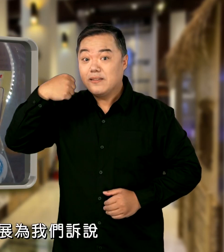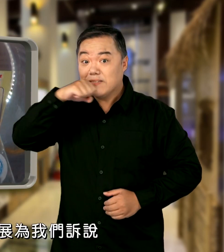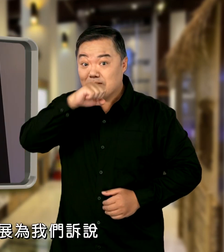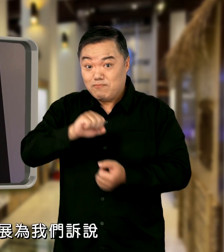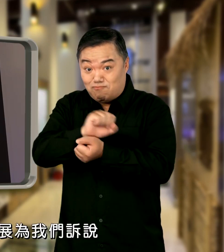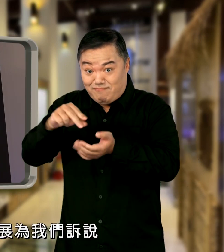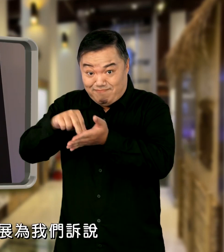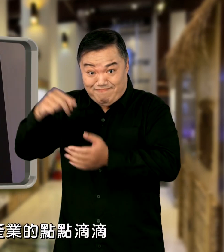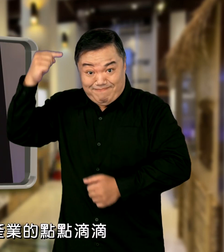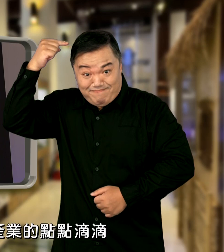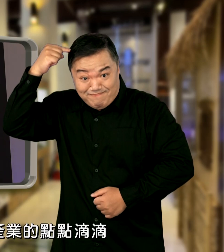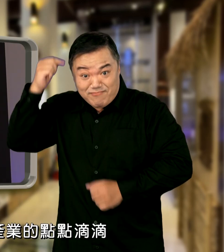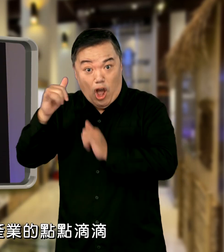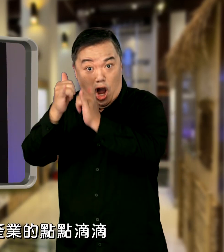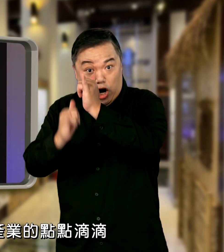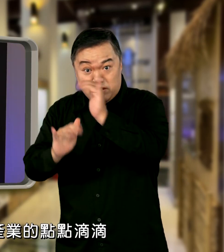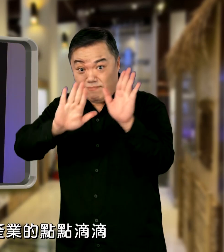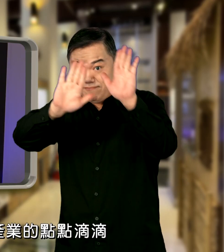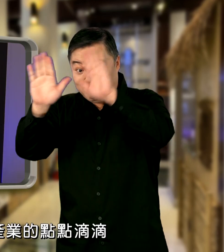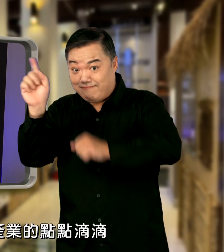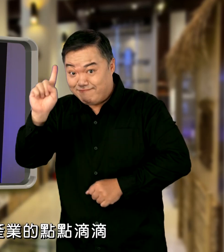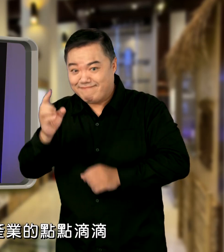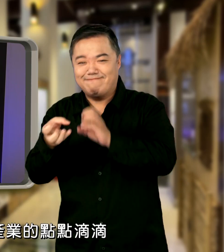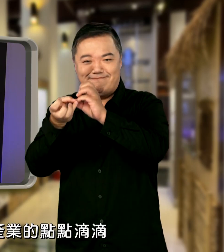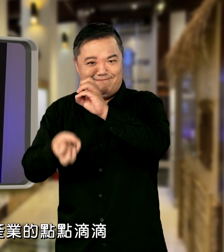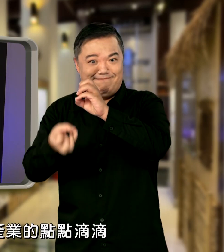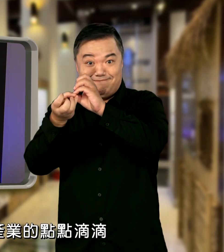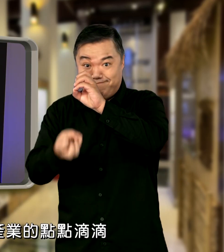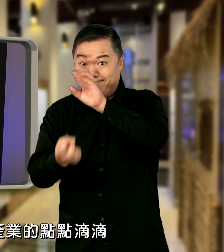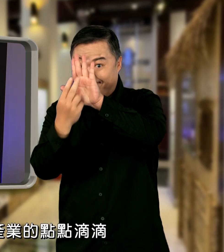们诉说台湾樟脑产业的点点滴滴。